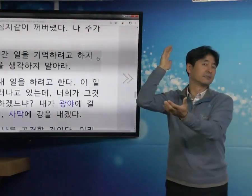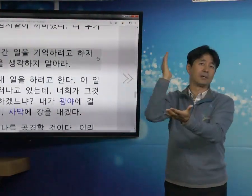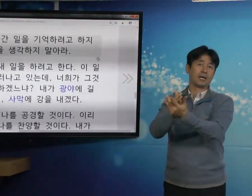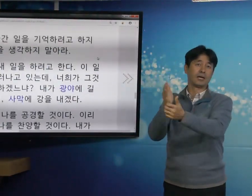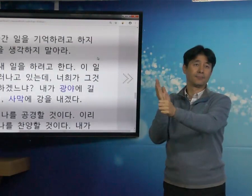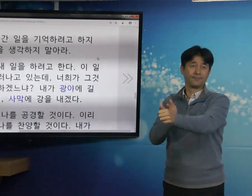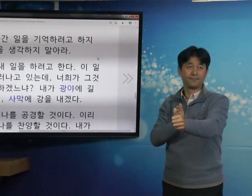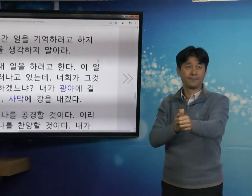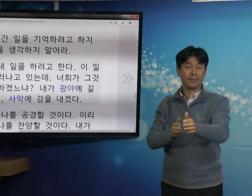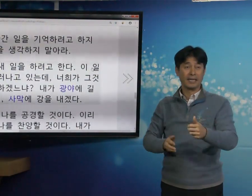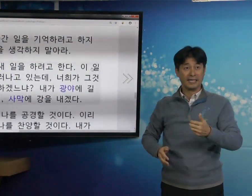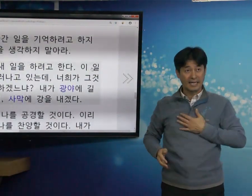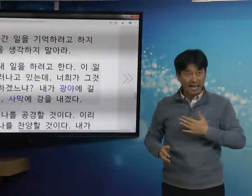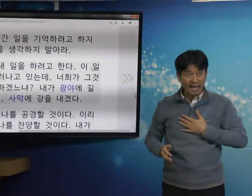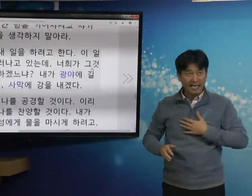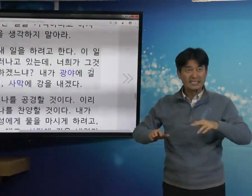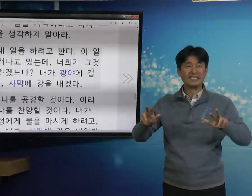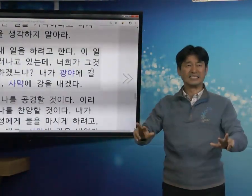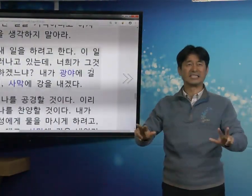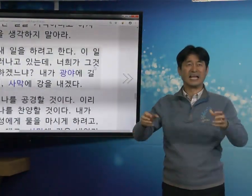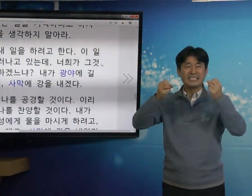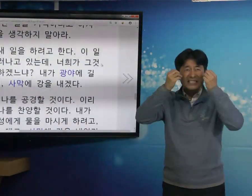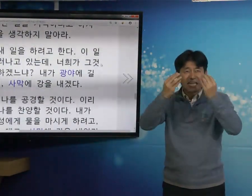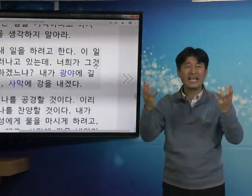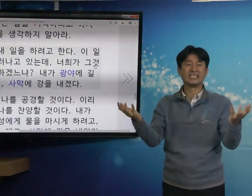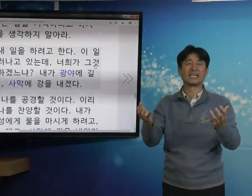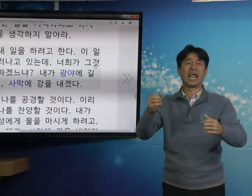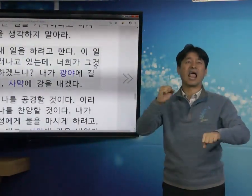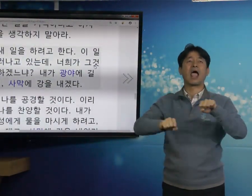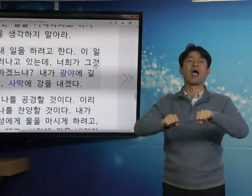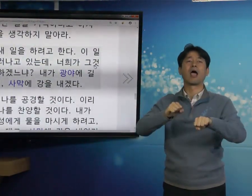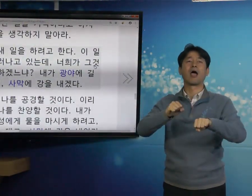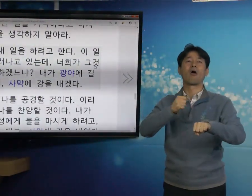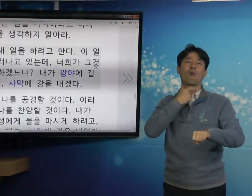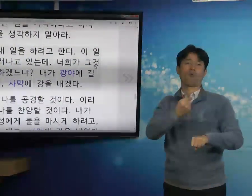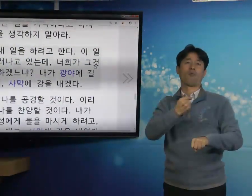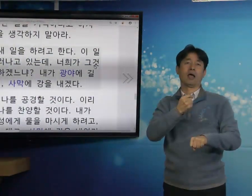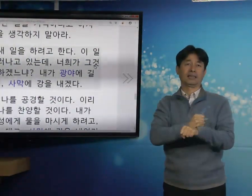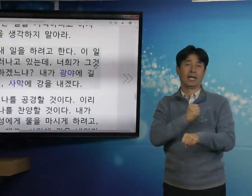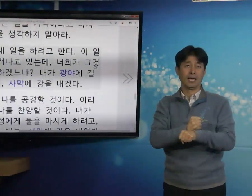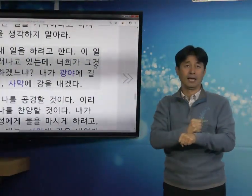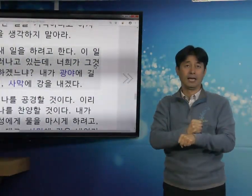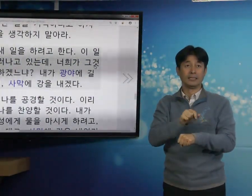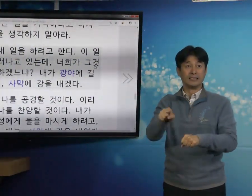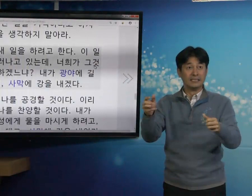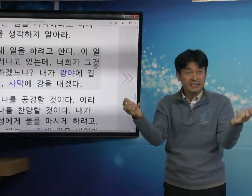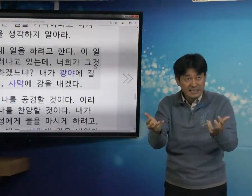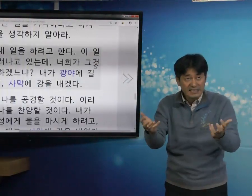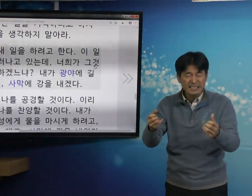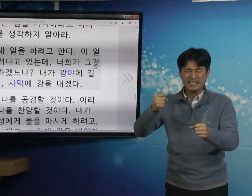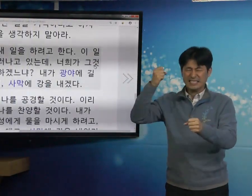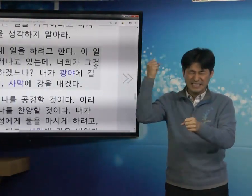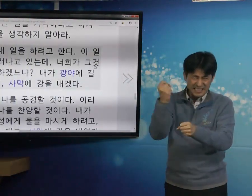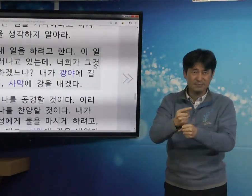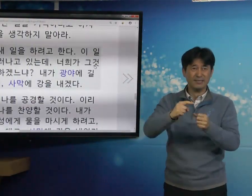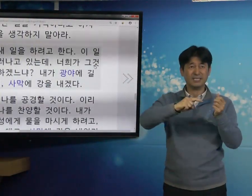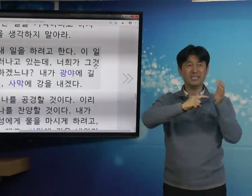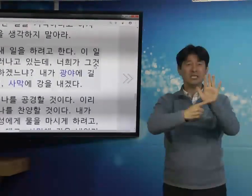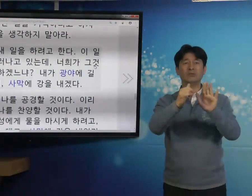말아라. 내가 이제 새 일을 하려고 한다. 이 일이